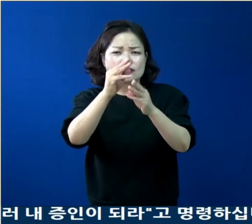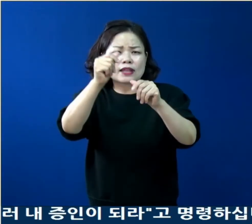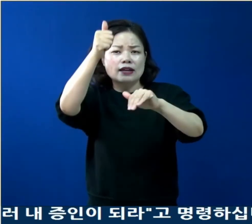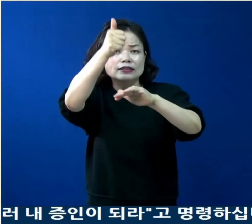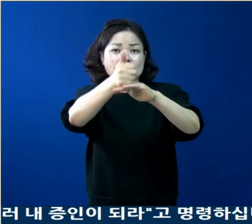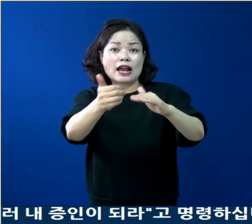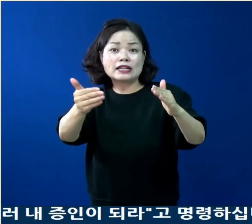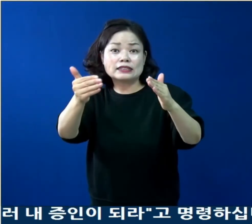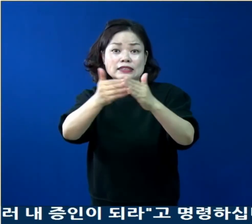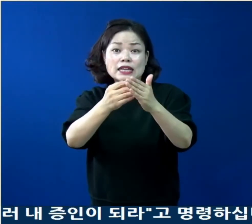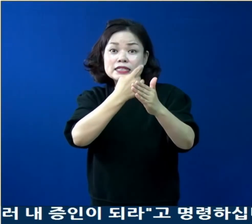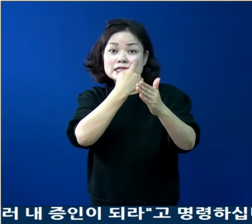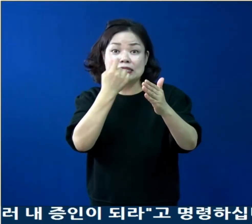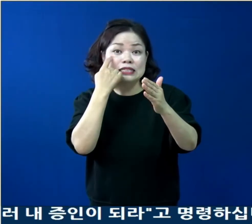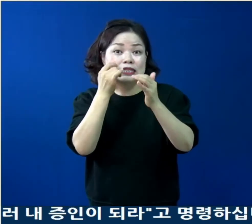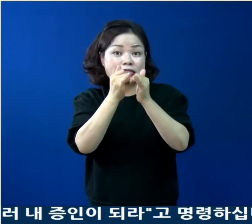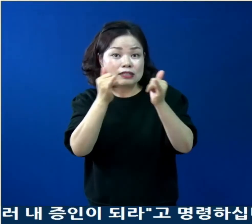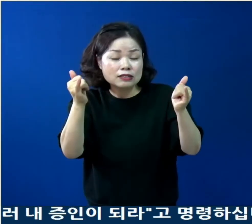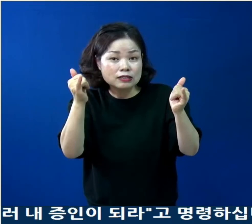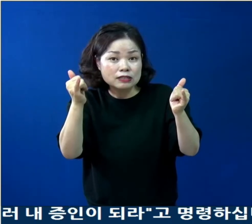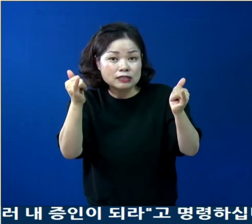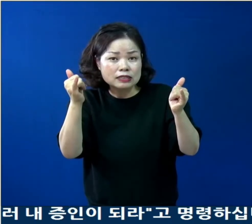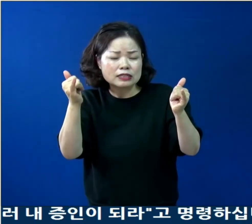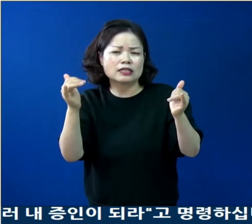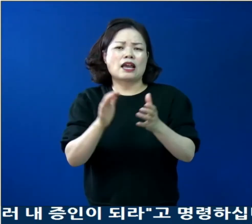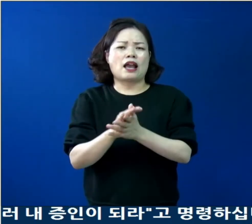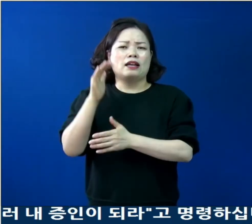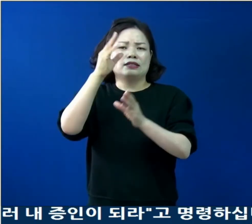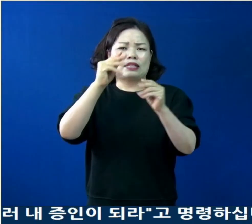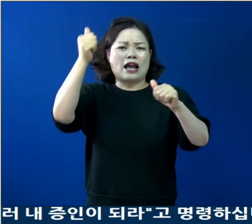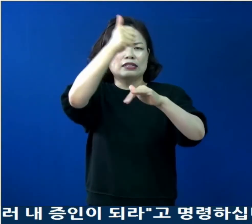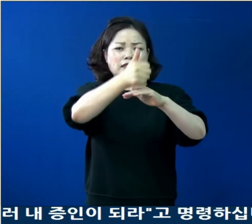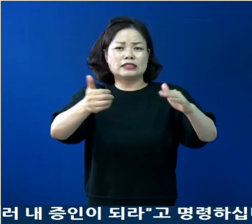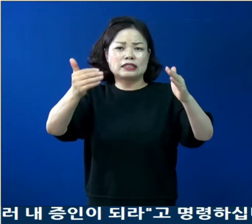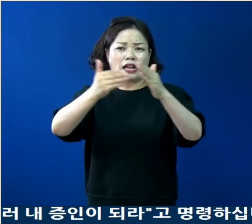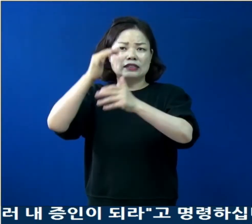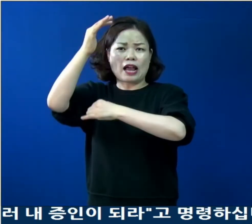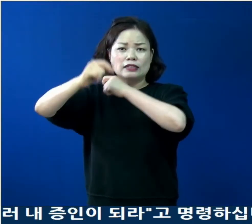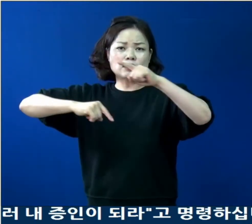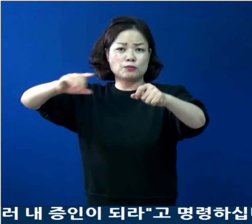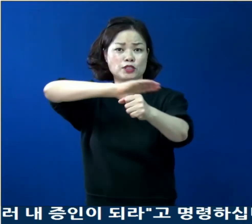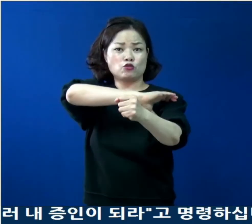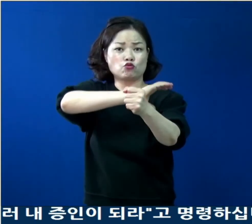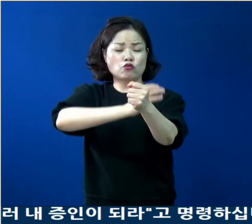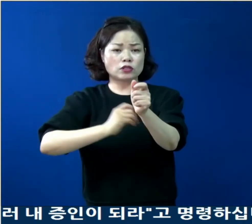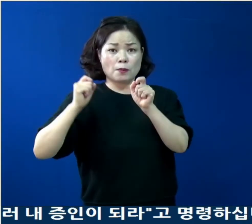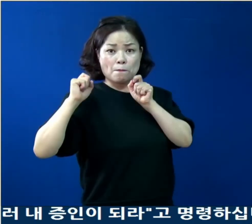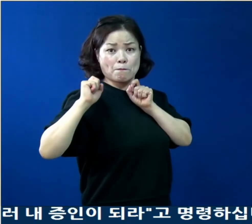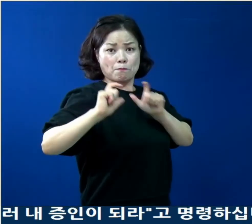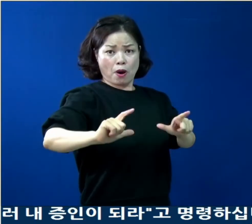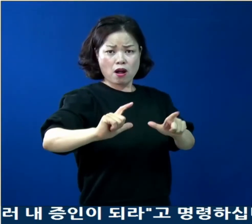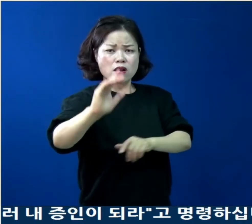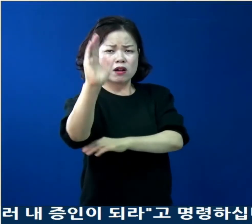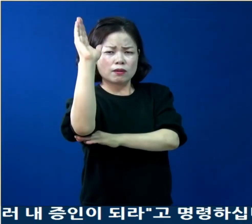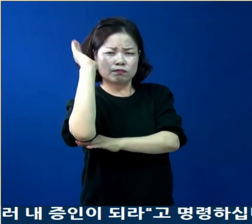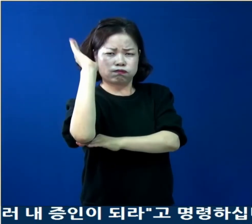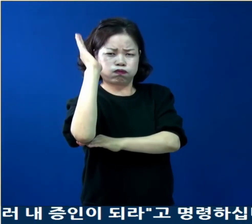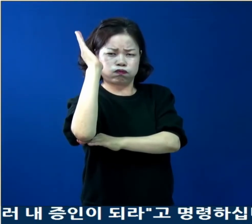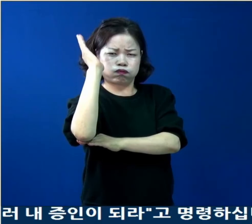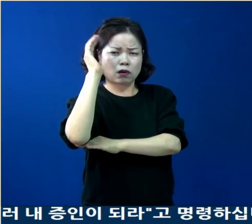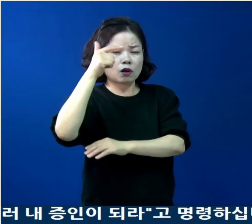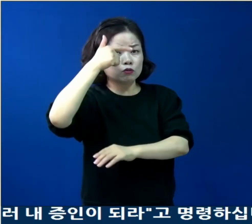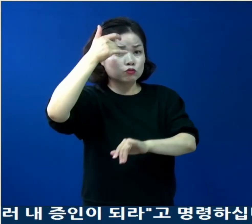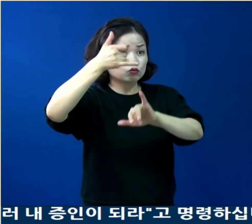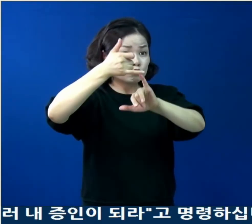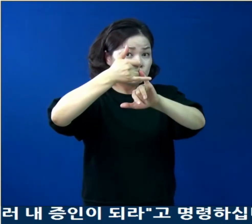이르러 증인이 된다, 땅 끝까지 하나님의 주권이 선포되어야 된다라는 이 메시지들이 구약